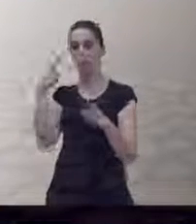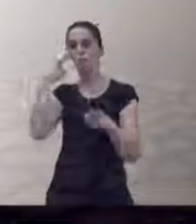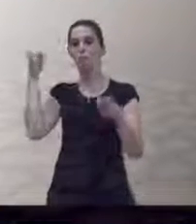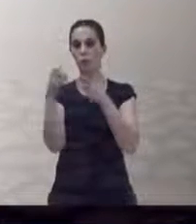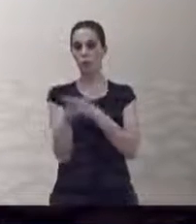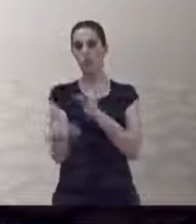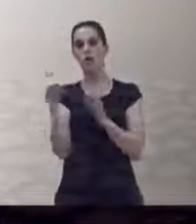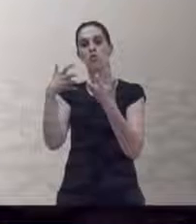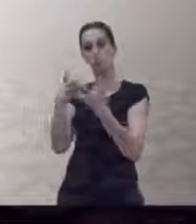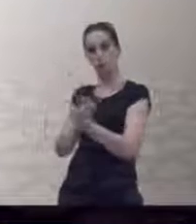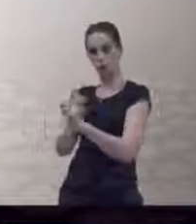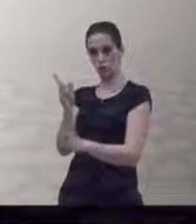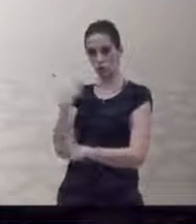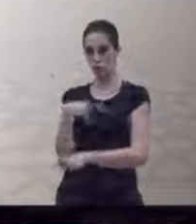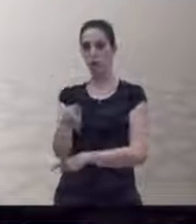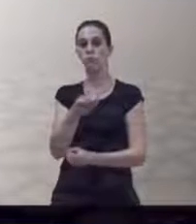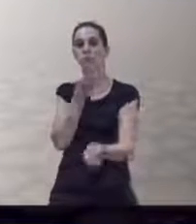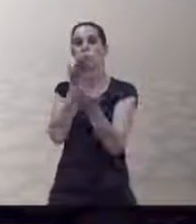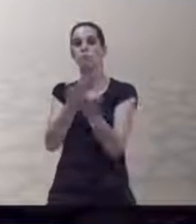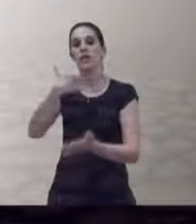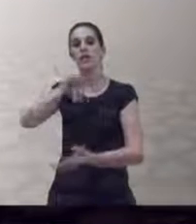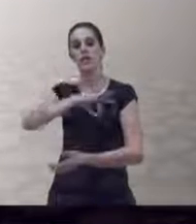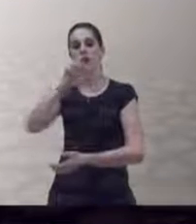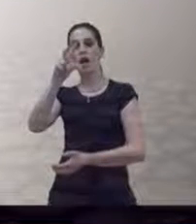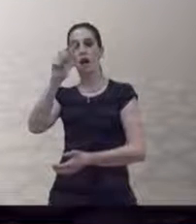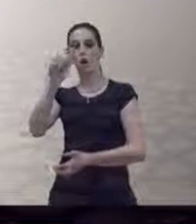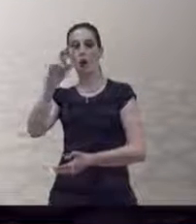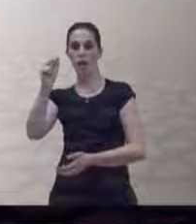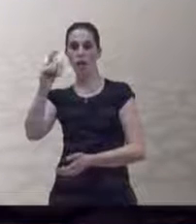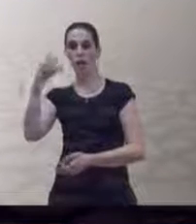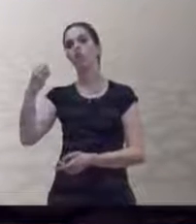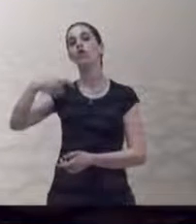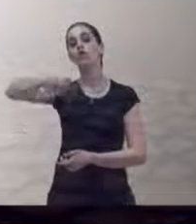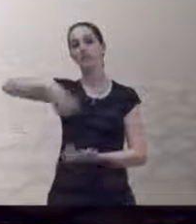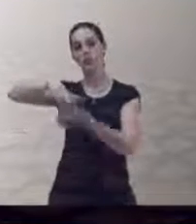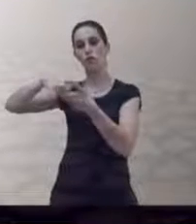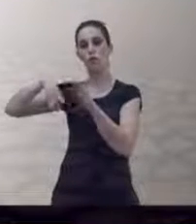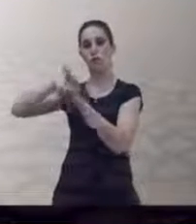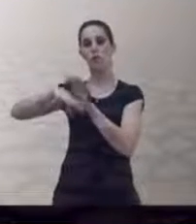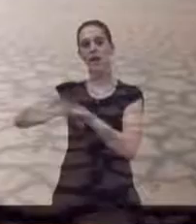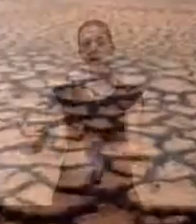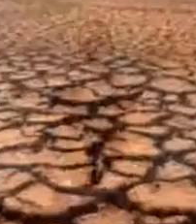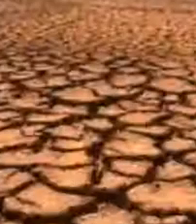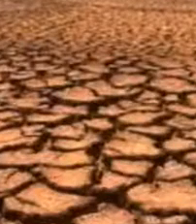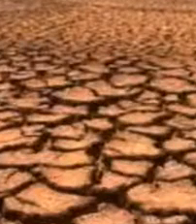días son necesarios para prevenir y luchar contra ella. Eduardo Alvarado, presidente de la Confederación del Guadiana.